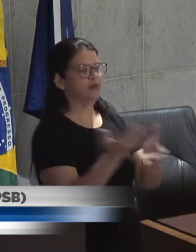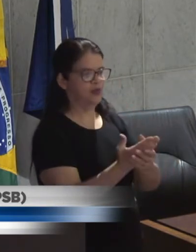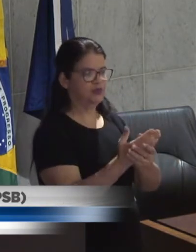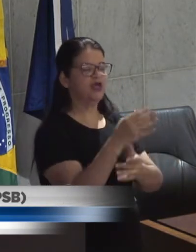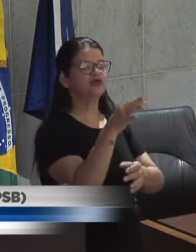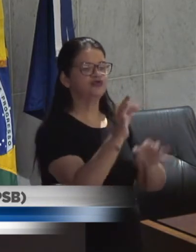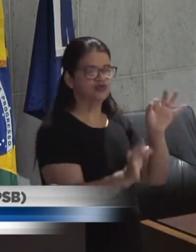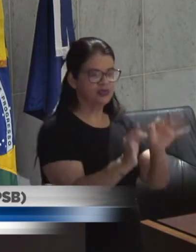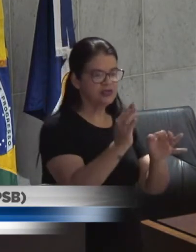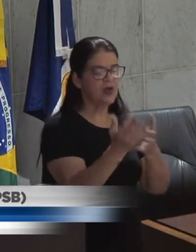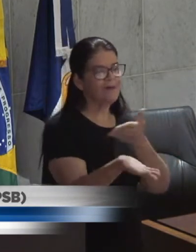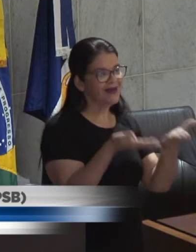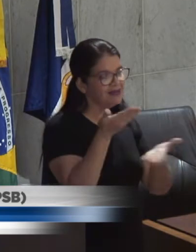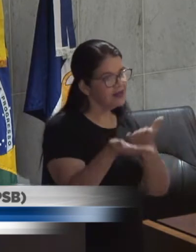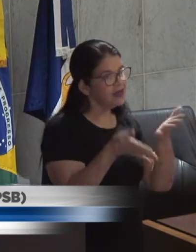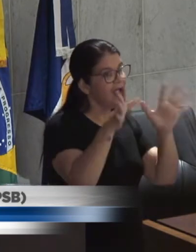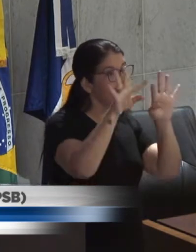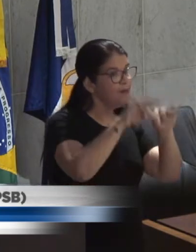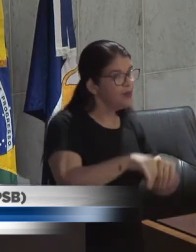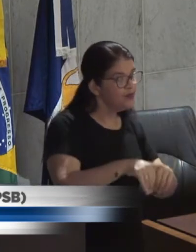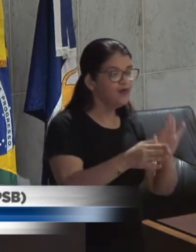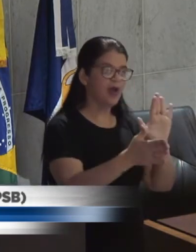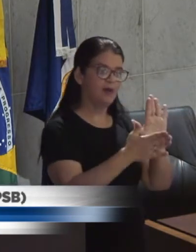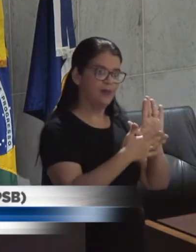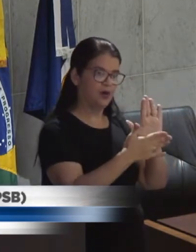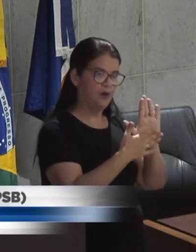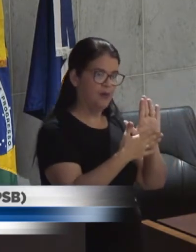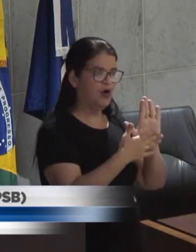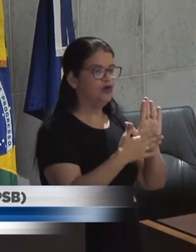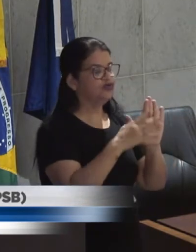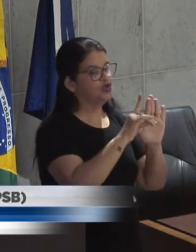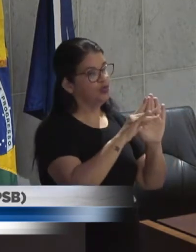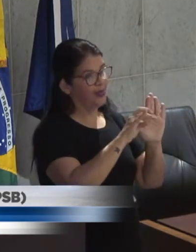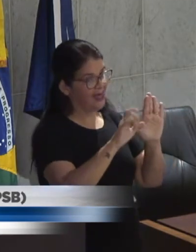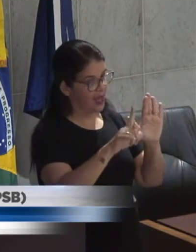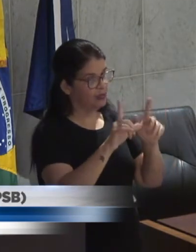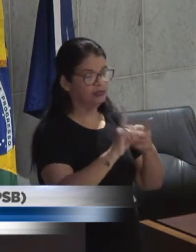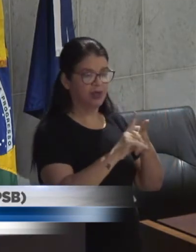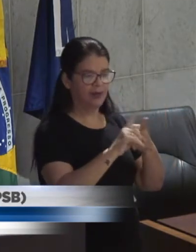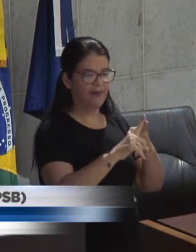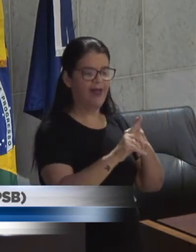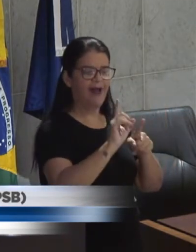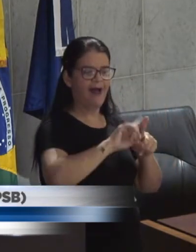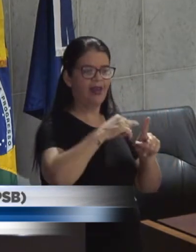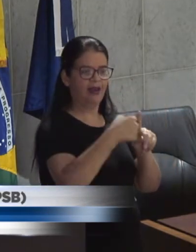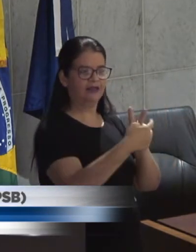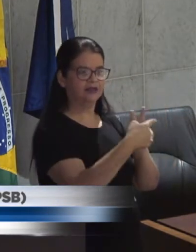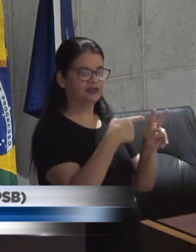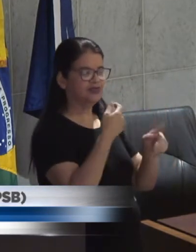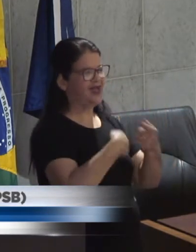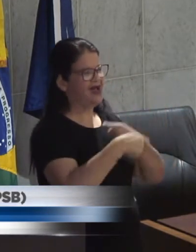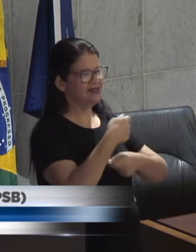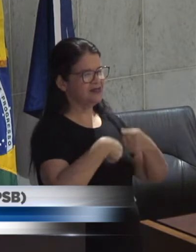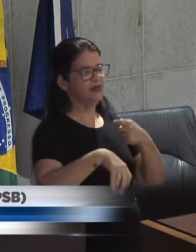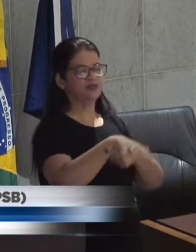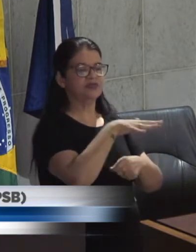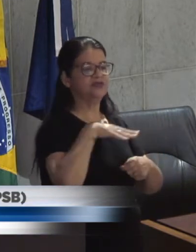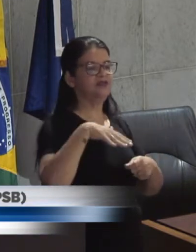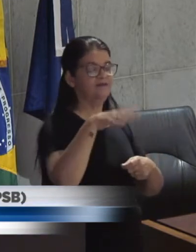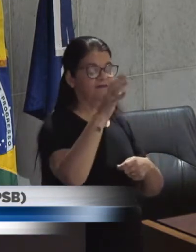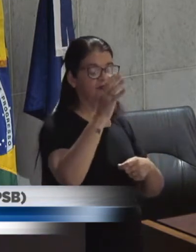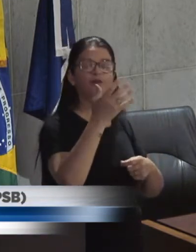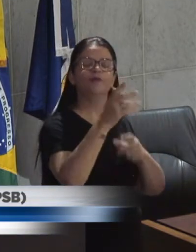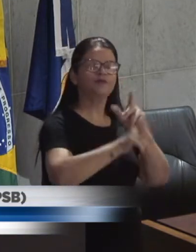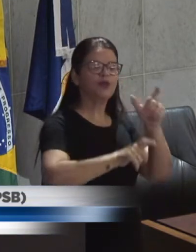para tratar. E, por fim, uma proposta, Doriel, também, além dessas duas, é fazer uma ação civil pública, uma